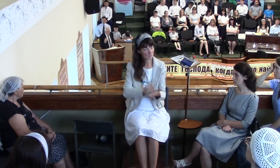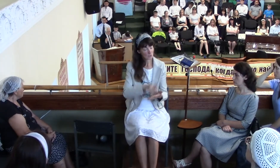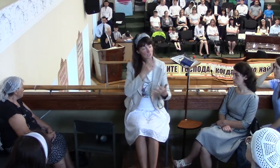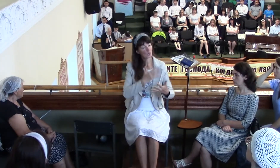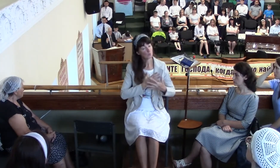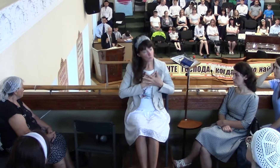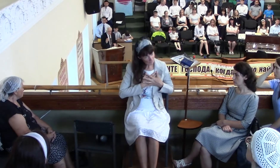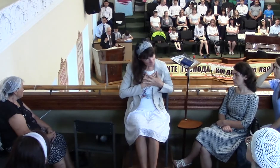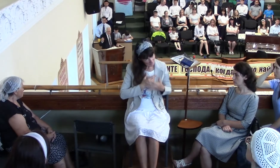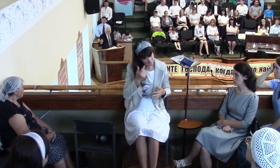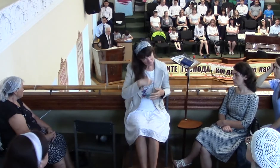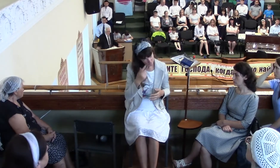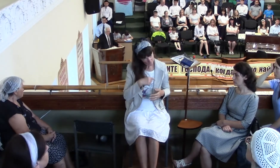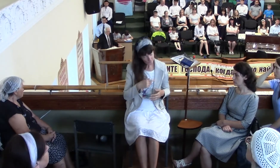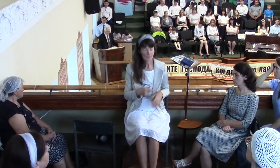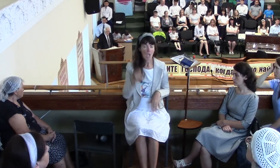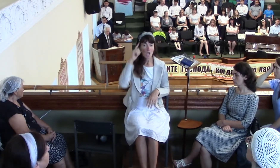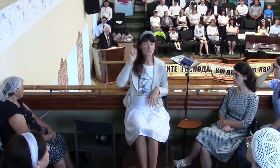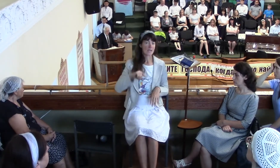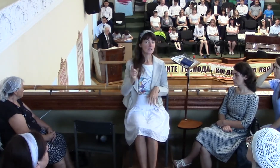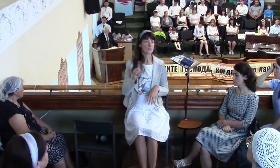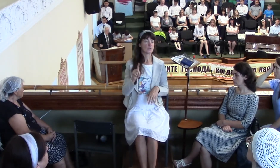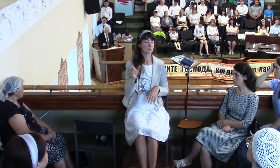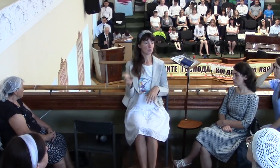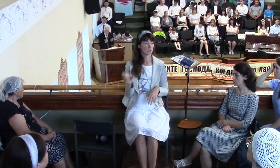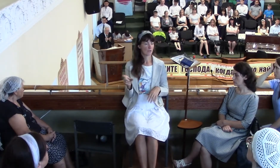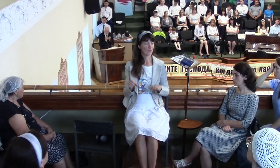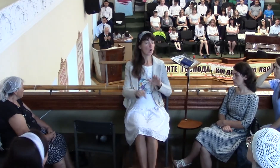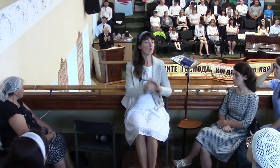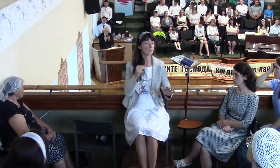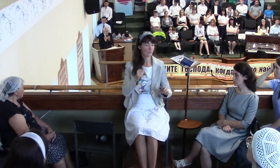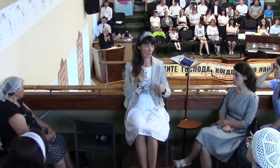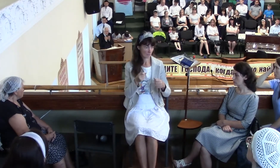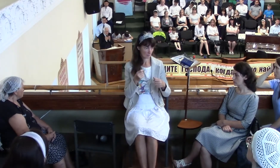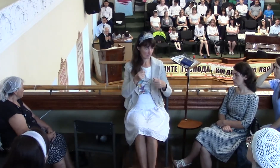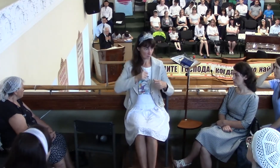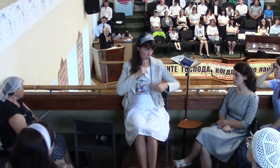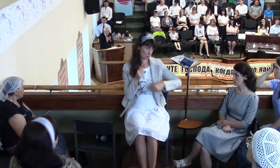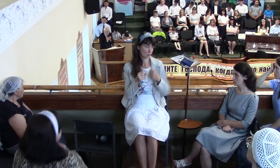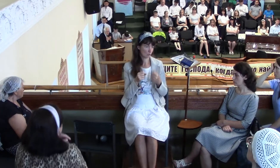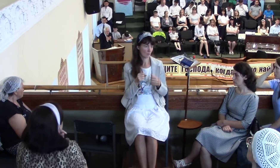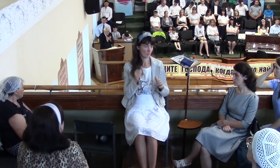Вы знаете, почему люди убивают друг друга? Потому что не ценят своей жизни.